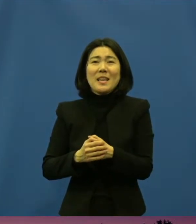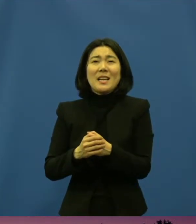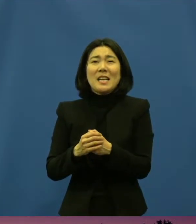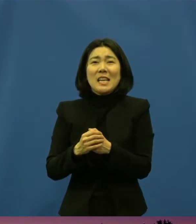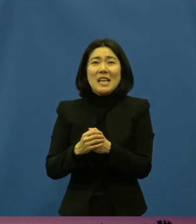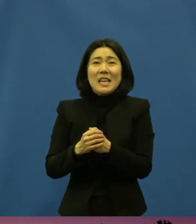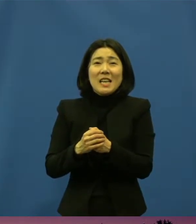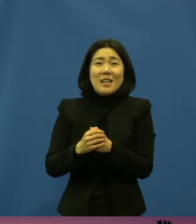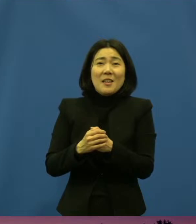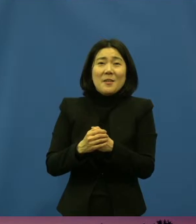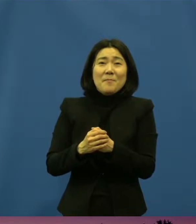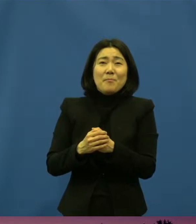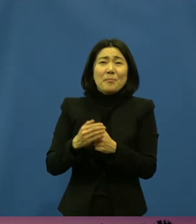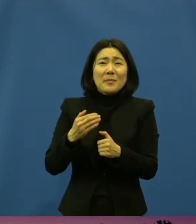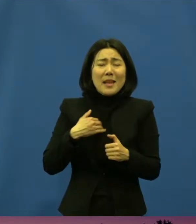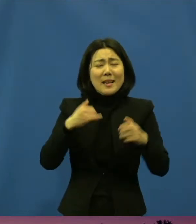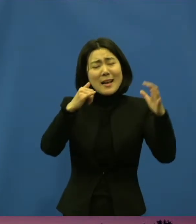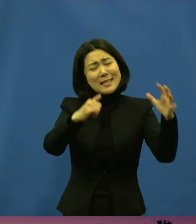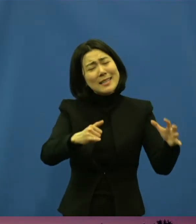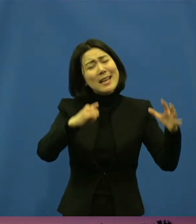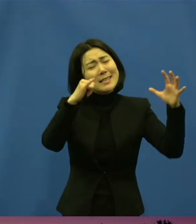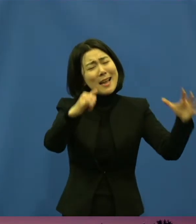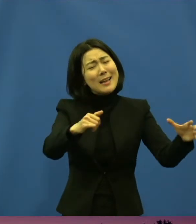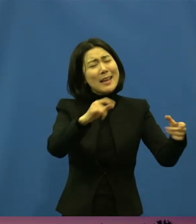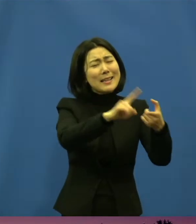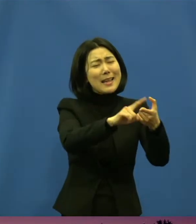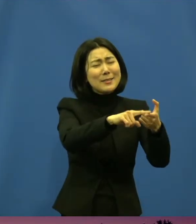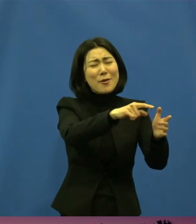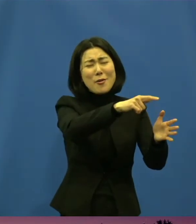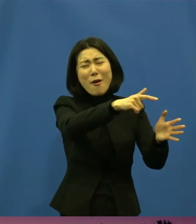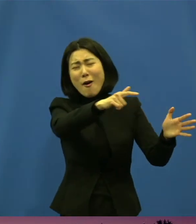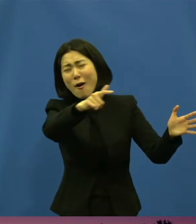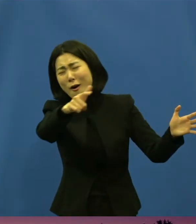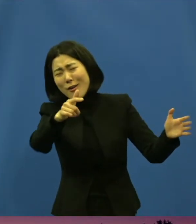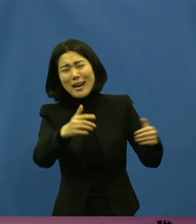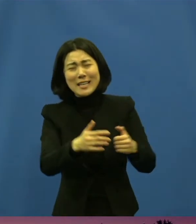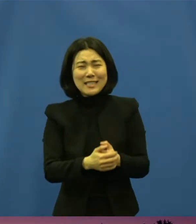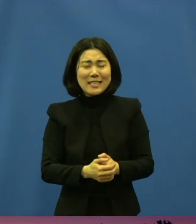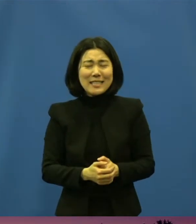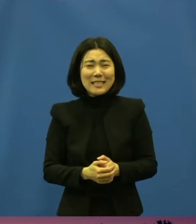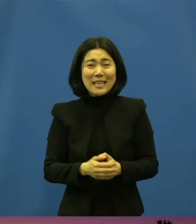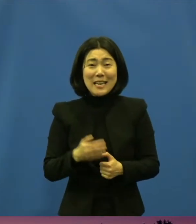바울은 개인적으로 자랑할 게 많았어요. 그러나 다 잊기로 했다는 거예요. delete.